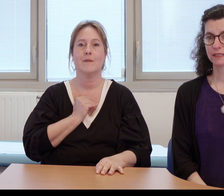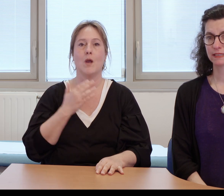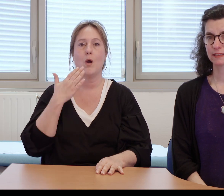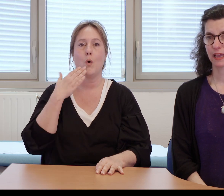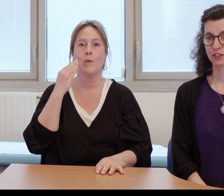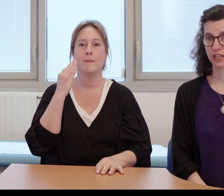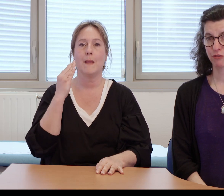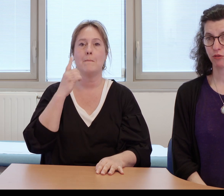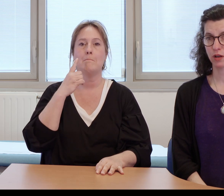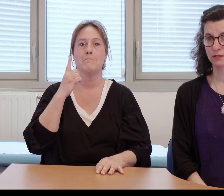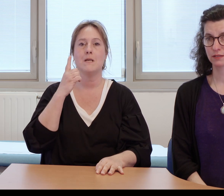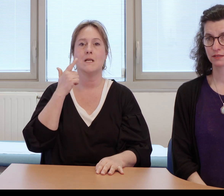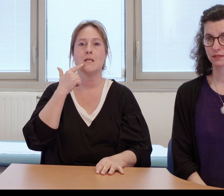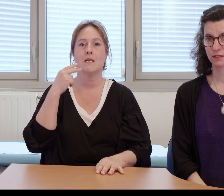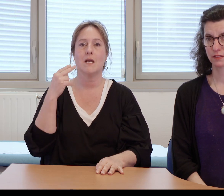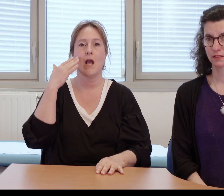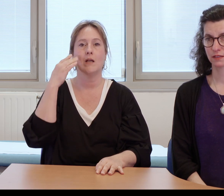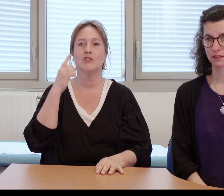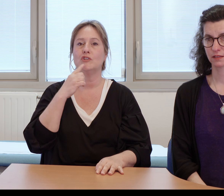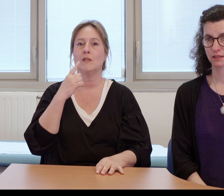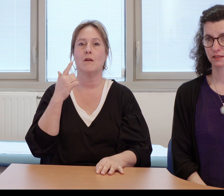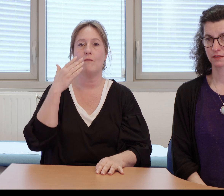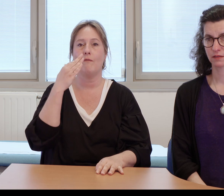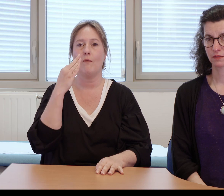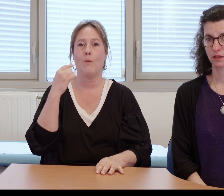On applique un gel froid,